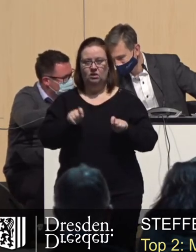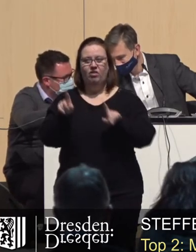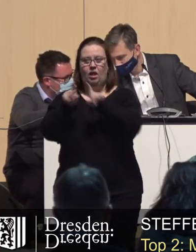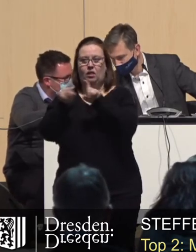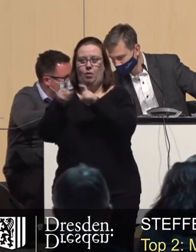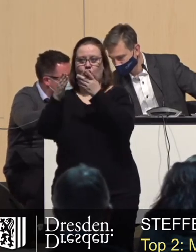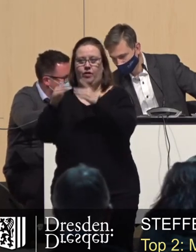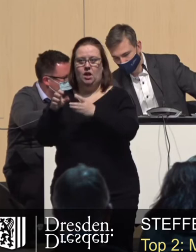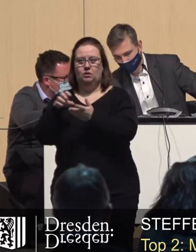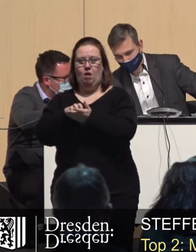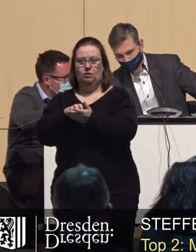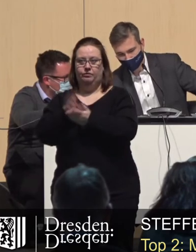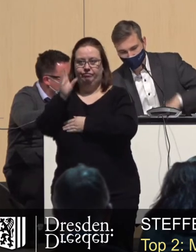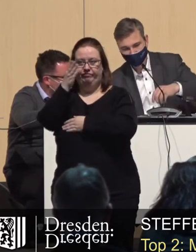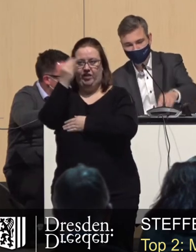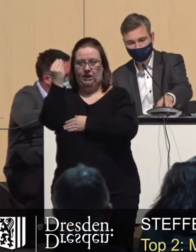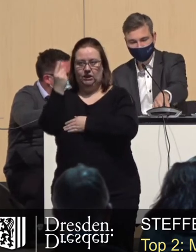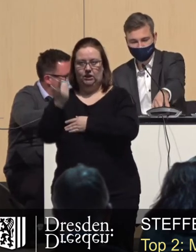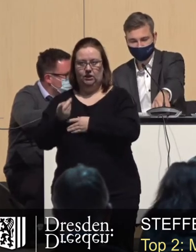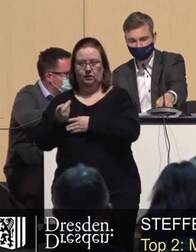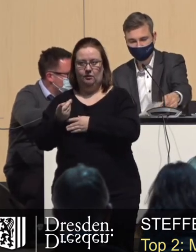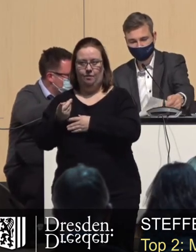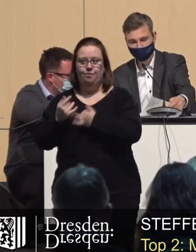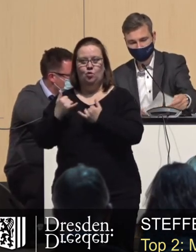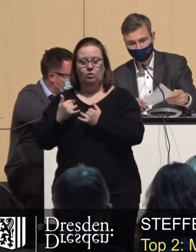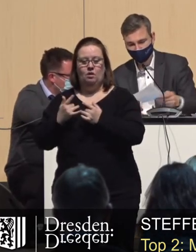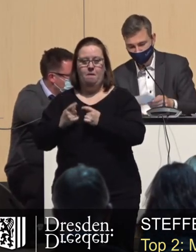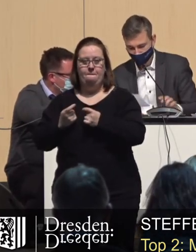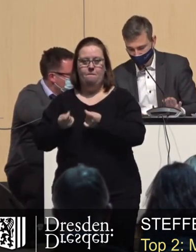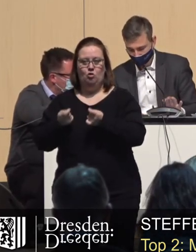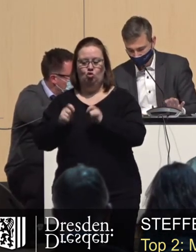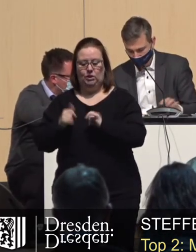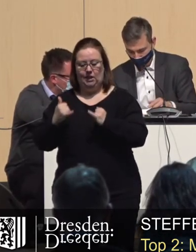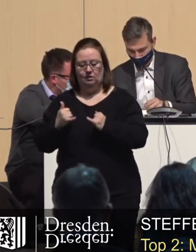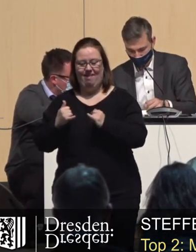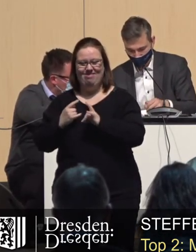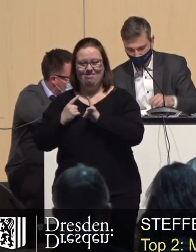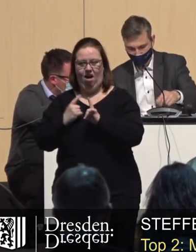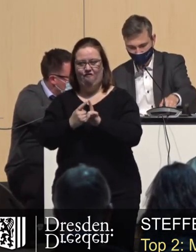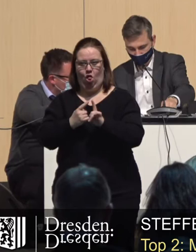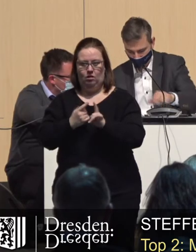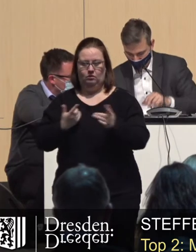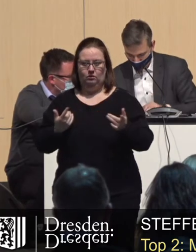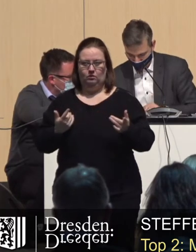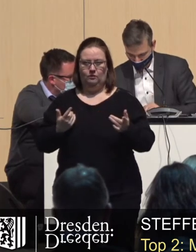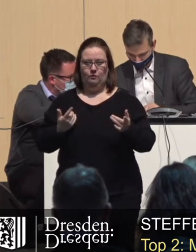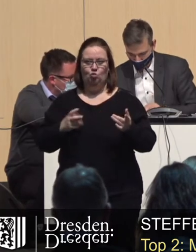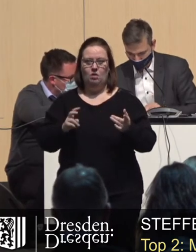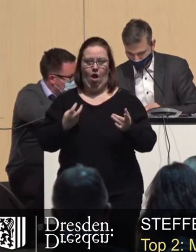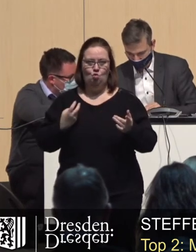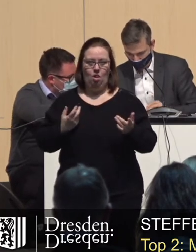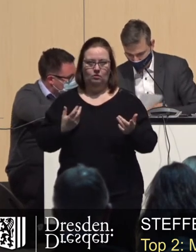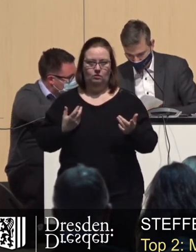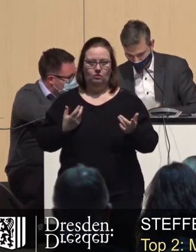thematischen Weihnachtsmärkte nicht berücksichtigt hatten. Und diesen Beschluss, den wollen wir heute nachholen. Und das ist die